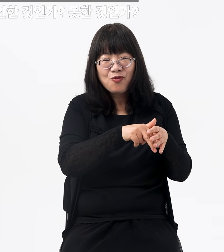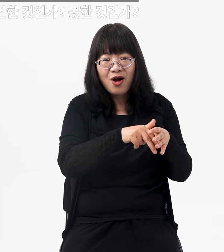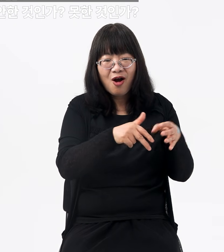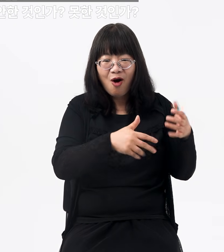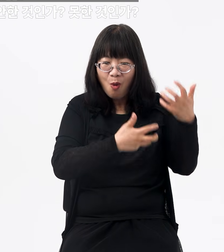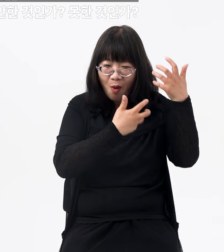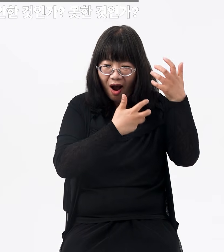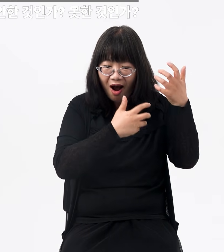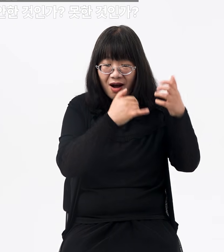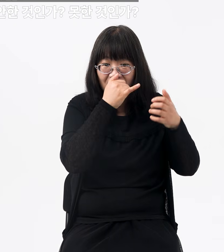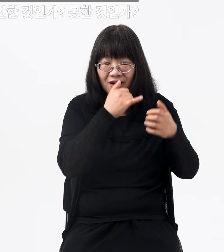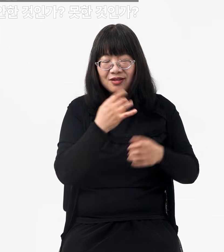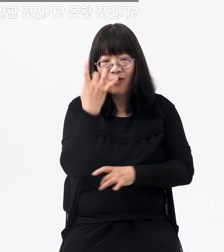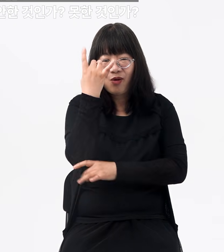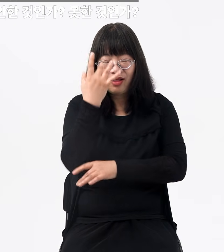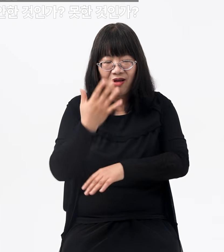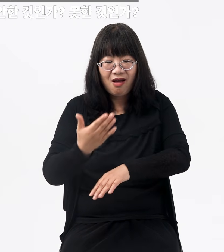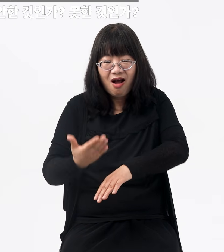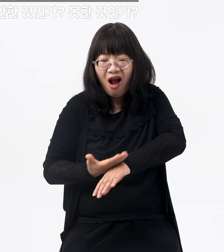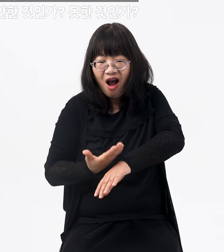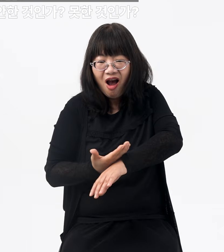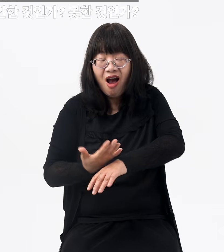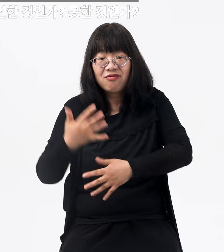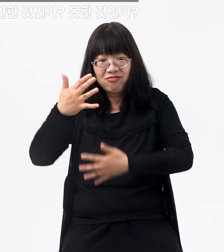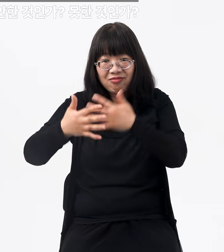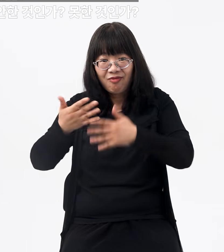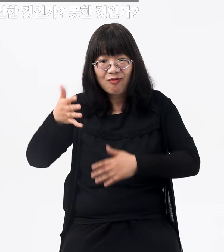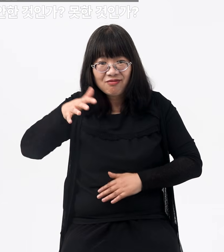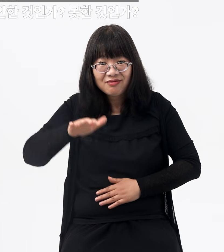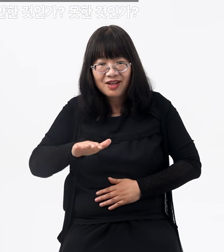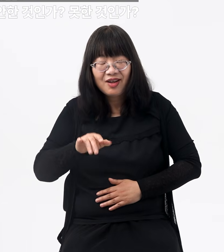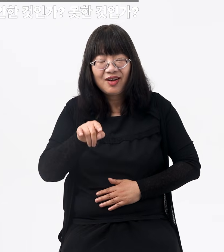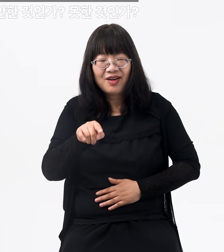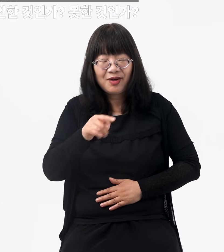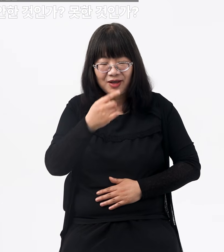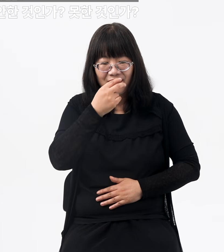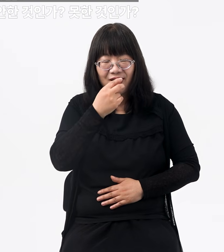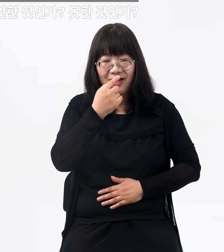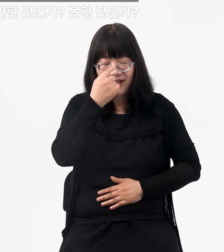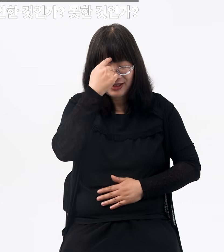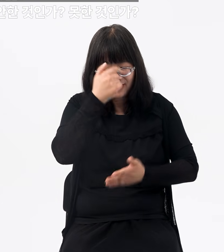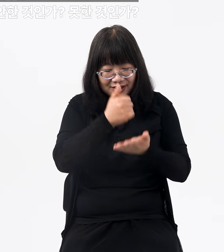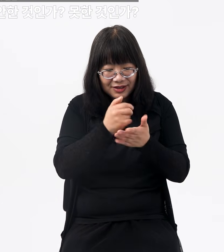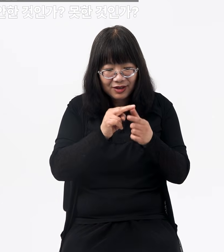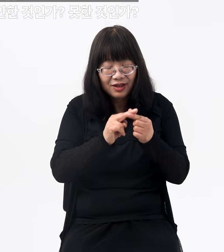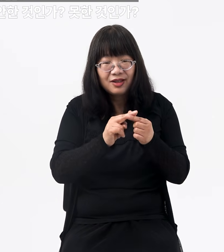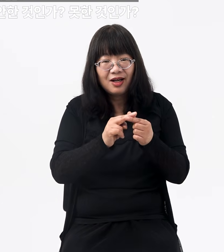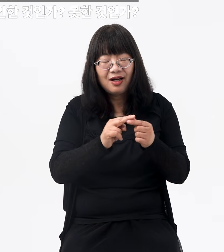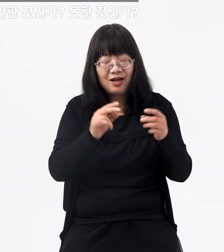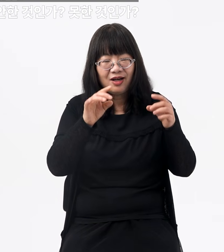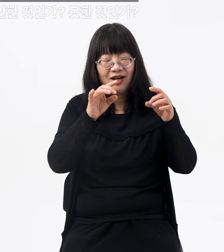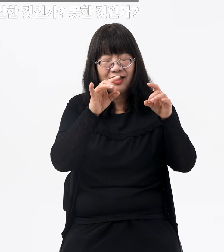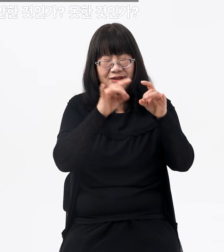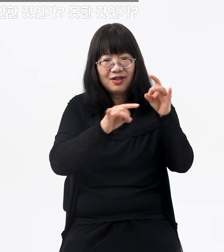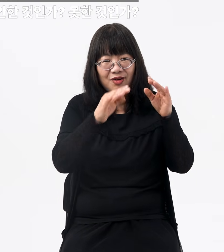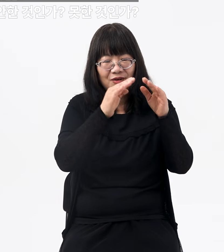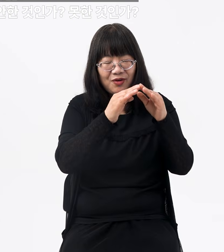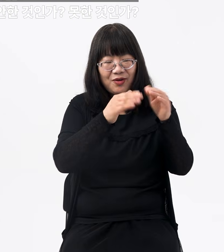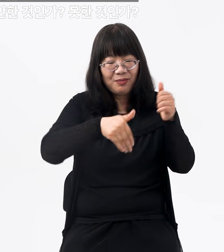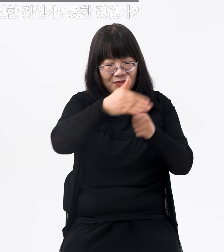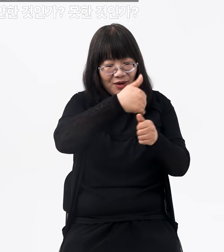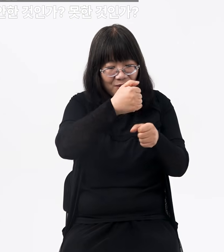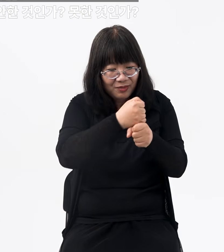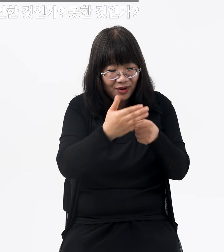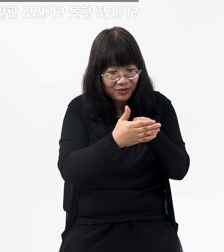조폭 영화잖아요, 사실은. 근데 그게 스님들과 절을 배경으로 만들어진